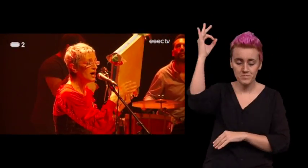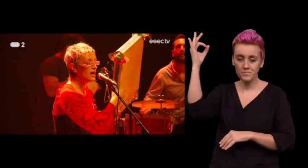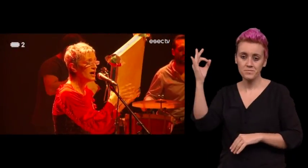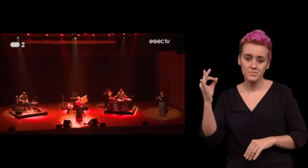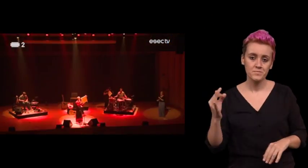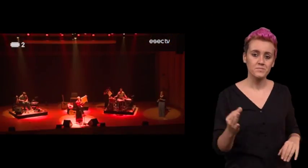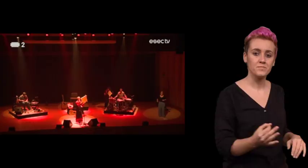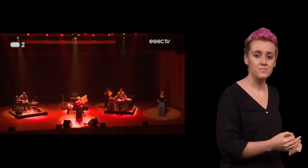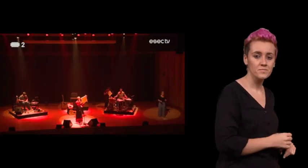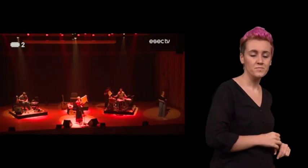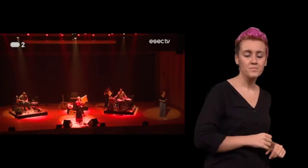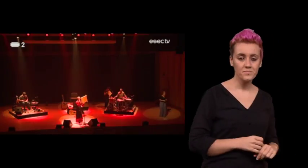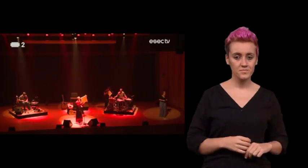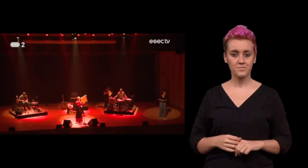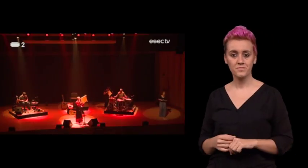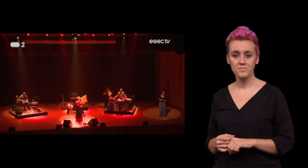dia.